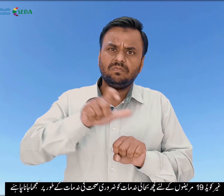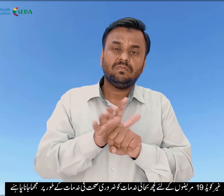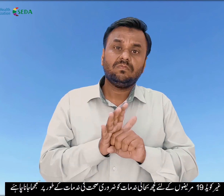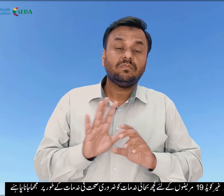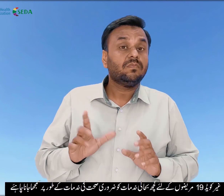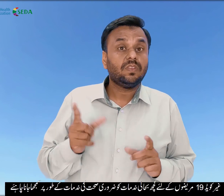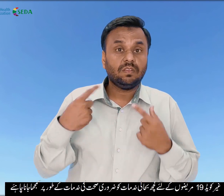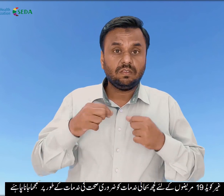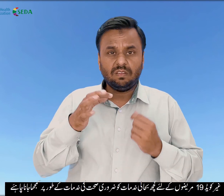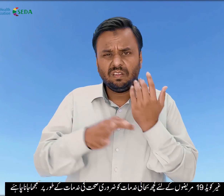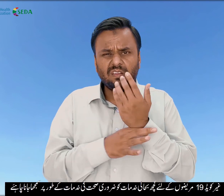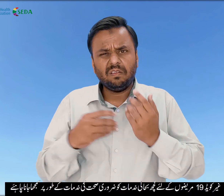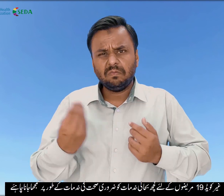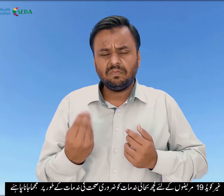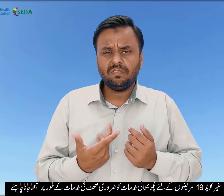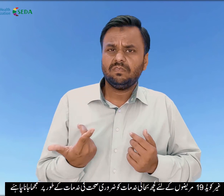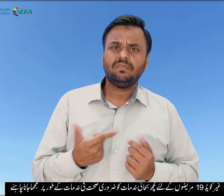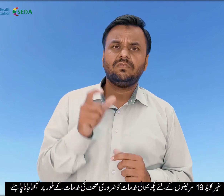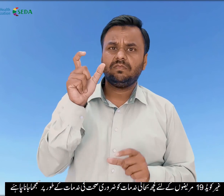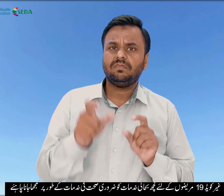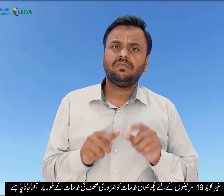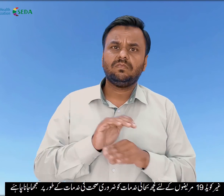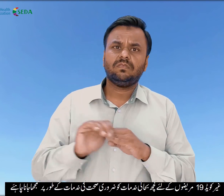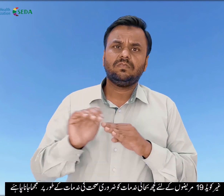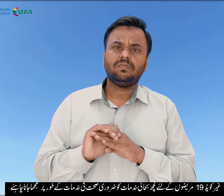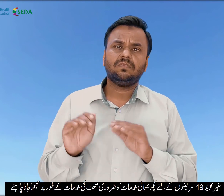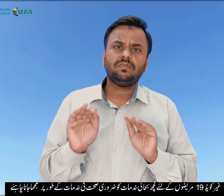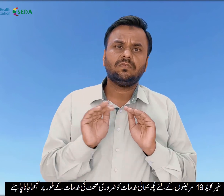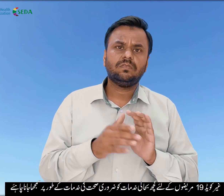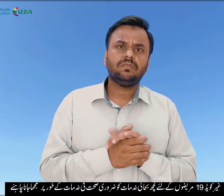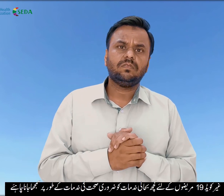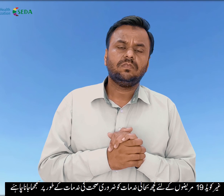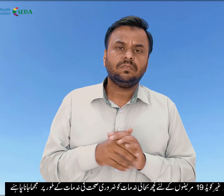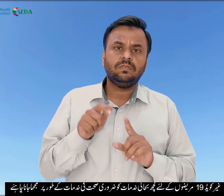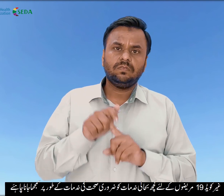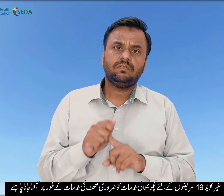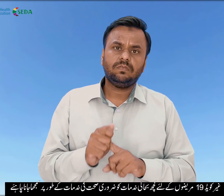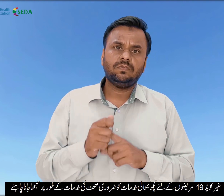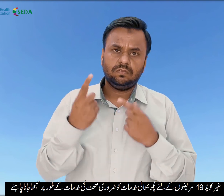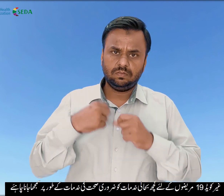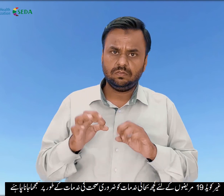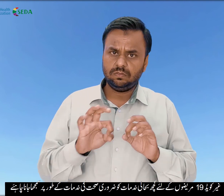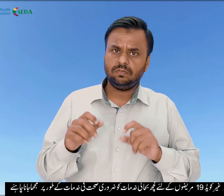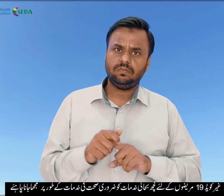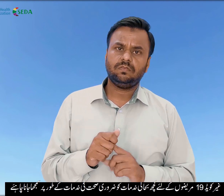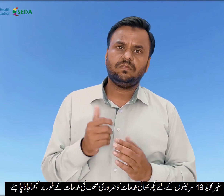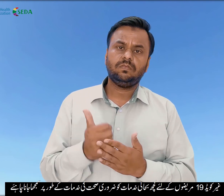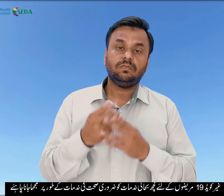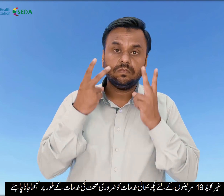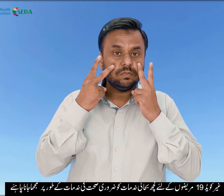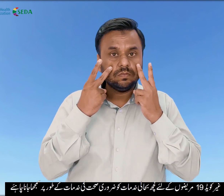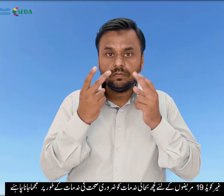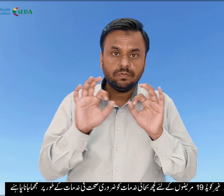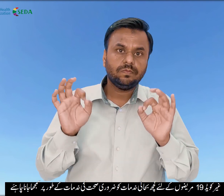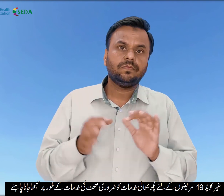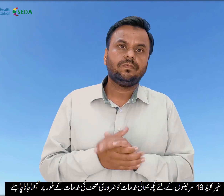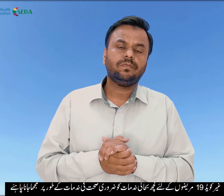غیر کووڈ-19 مریضوں کے لیے کچھ بحالی خدمات کو ضروری صحت کی خدمات کے طور پر سمجھا جانا